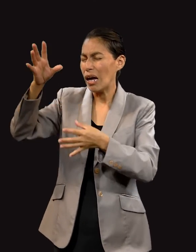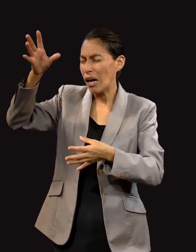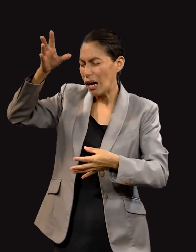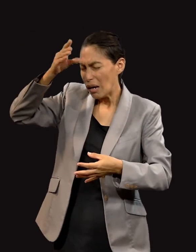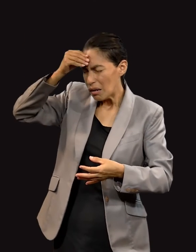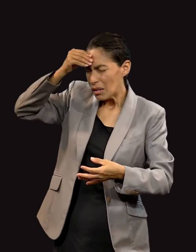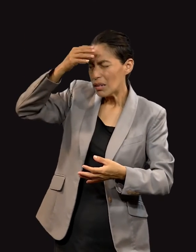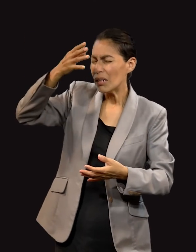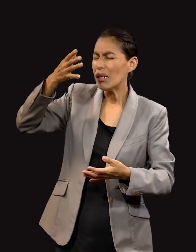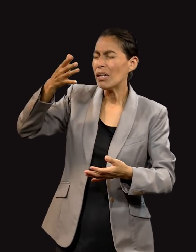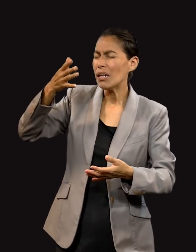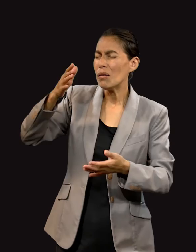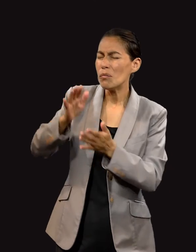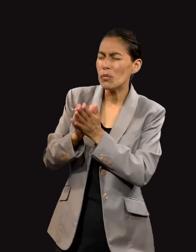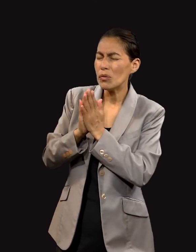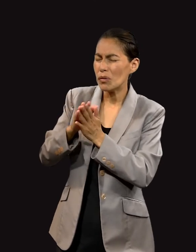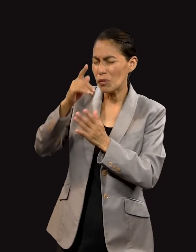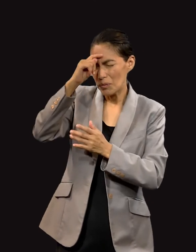quieren aprender.